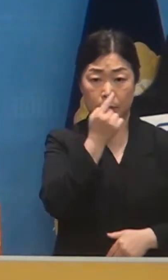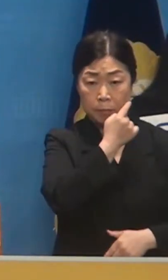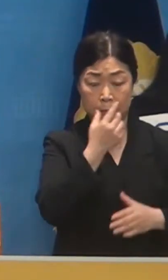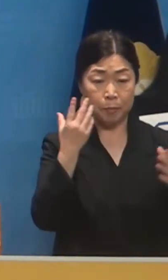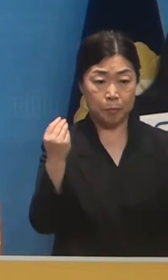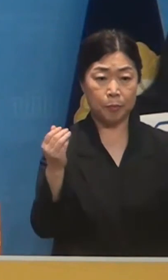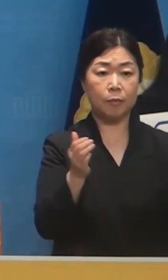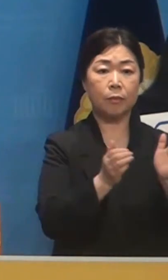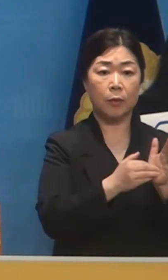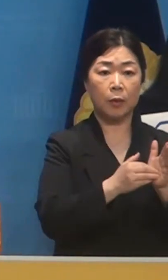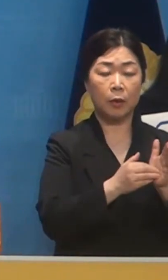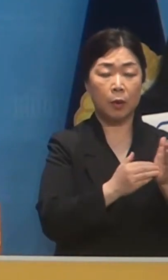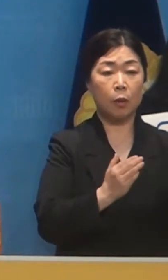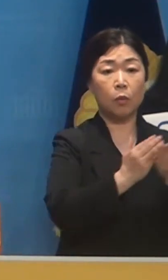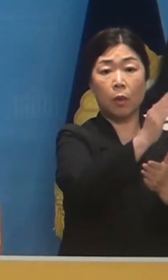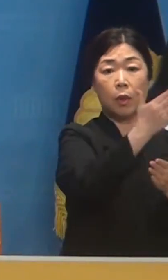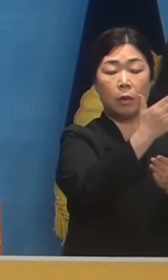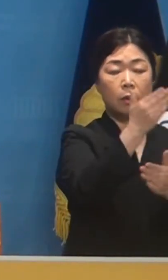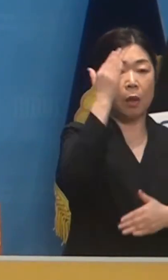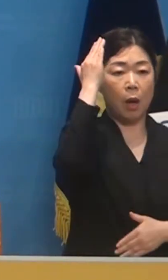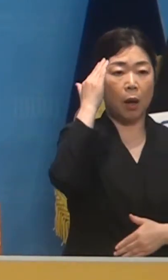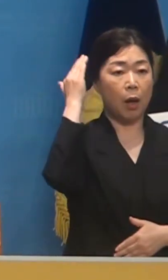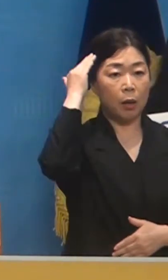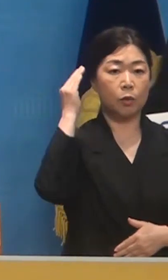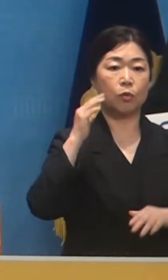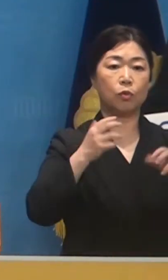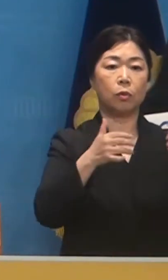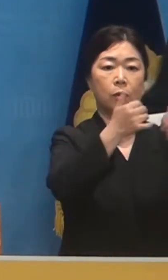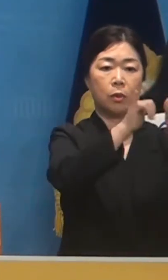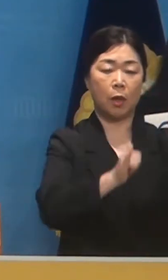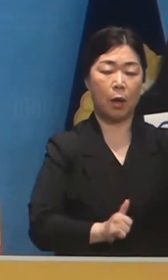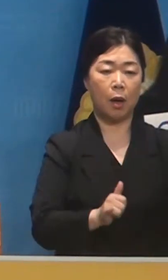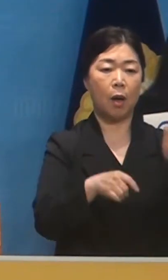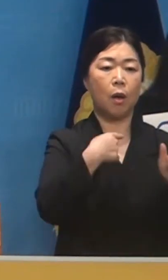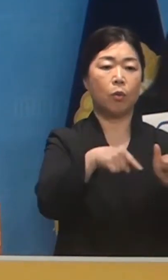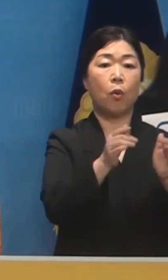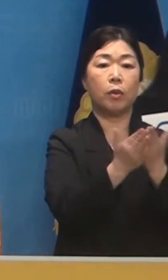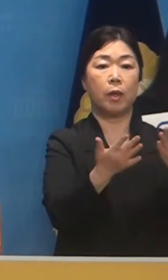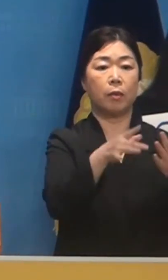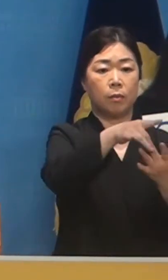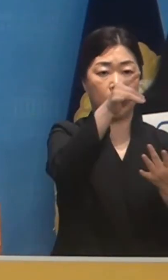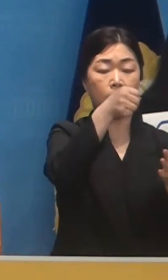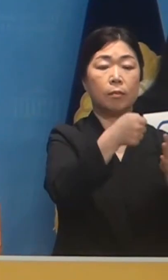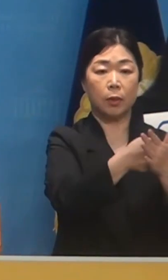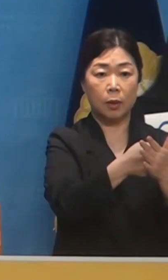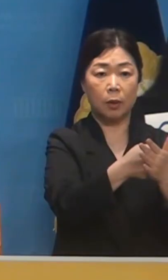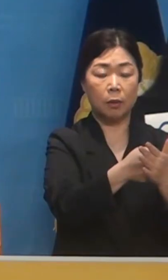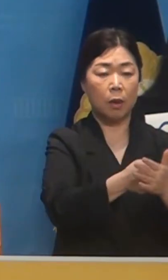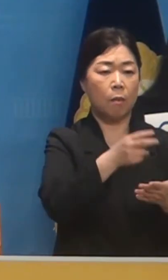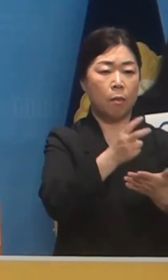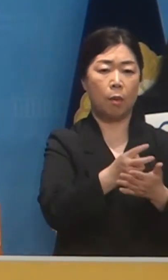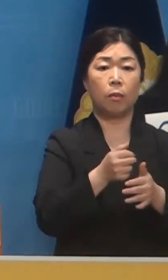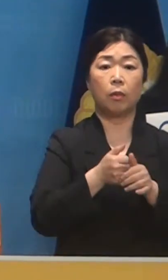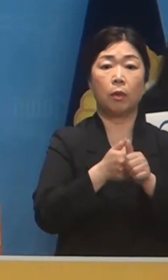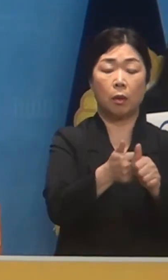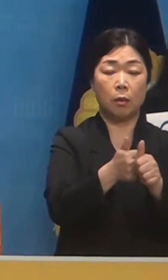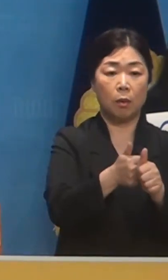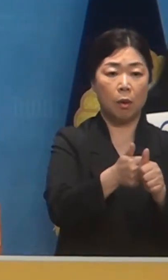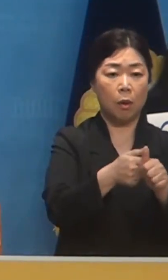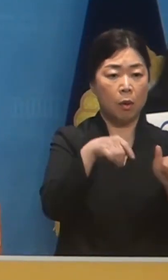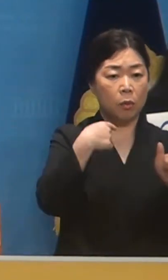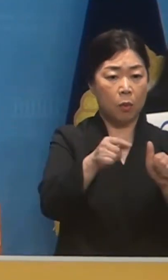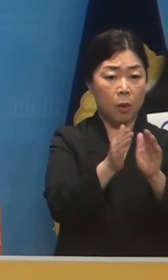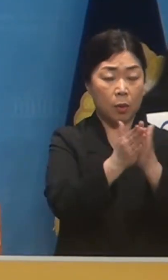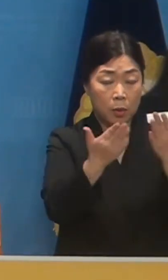통과한 한국사 교과서를 채택했습니다. 적법한 절차에 거쳐서 채택을